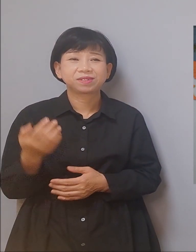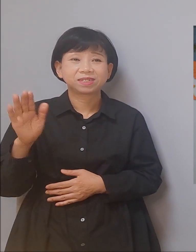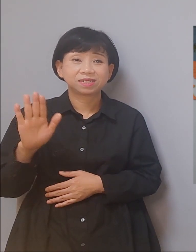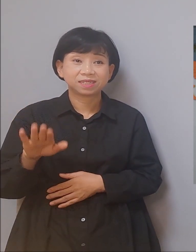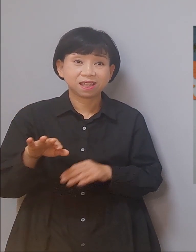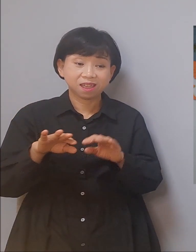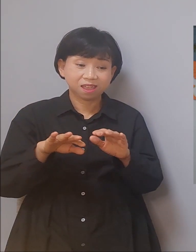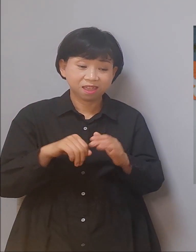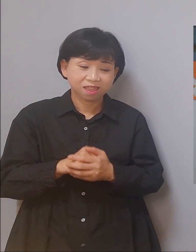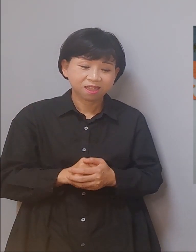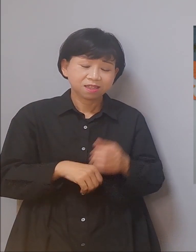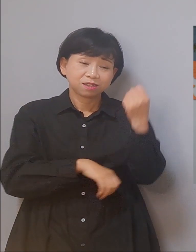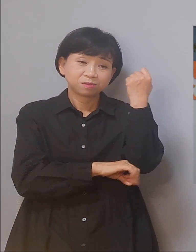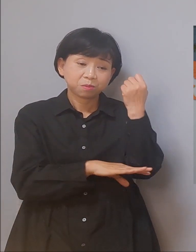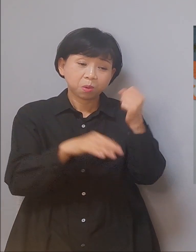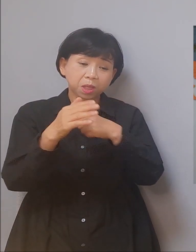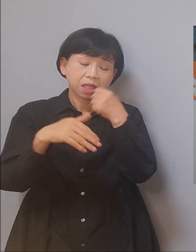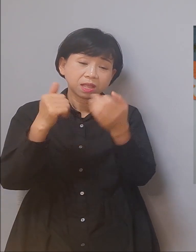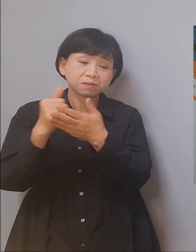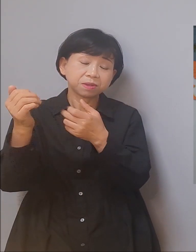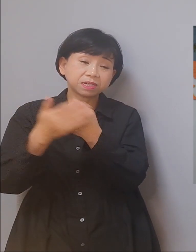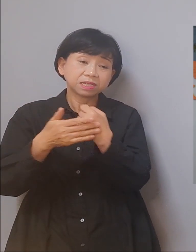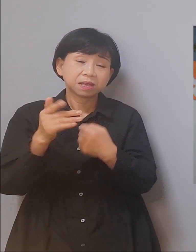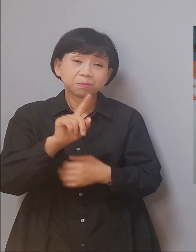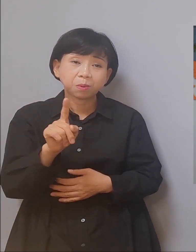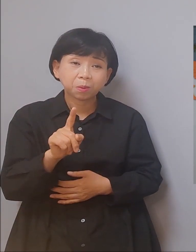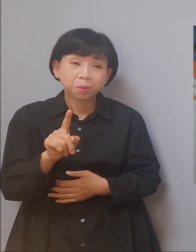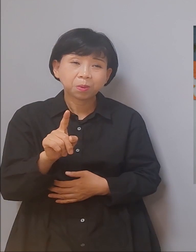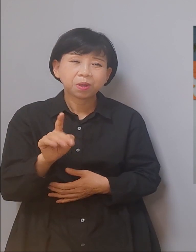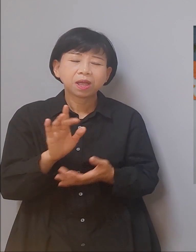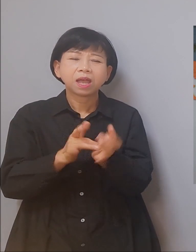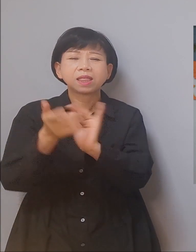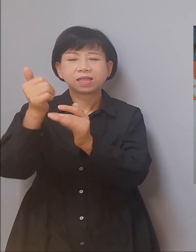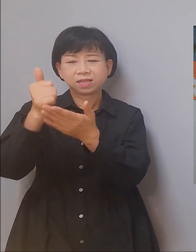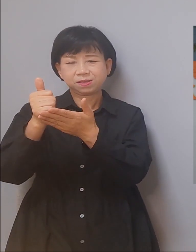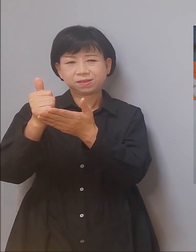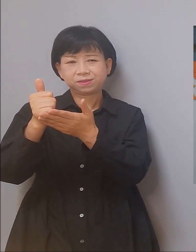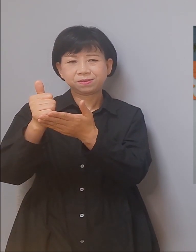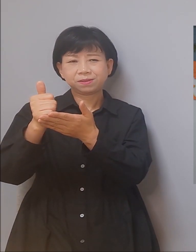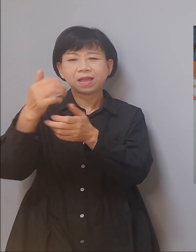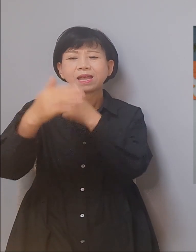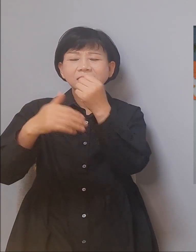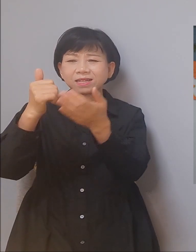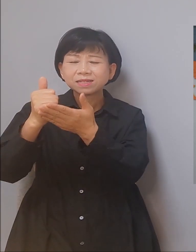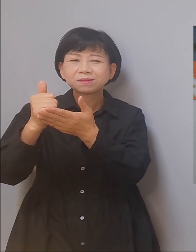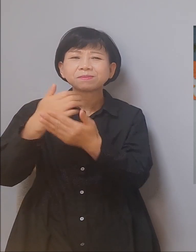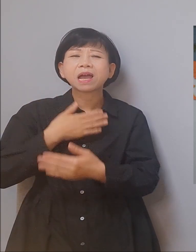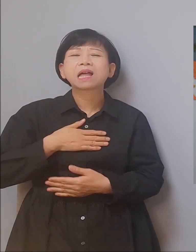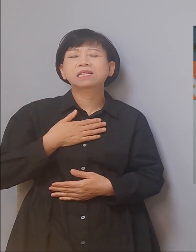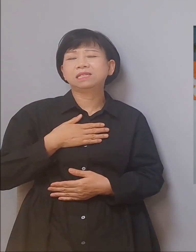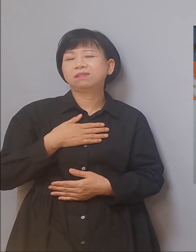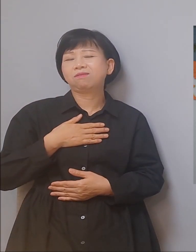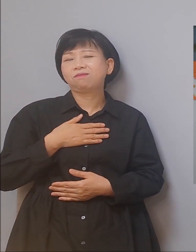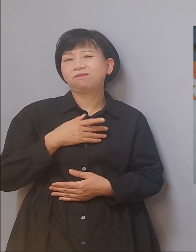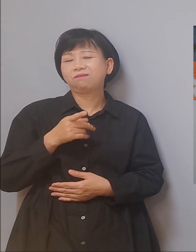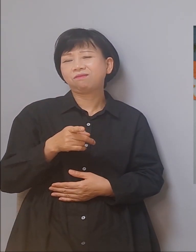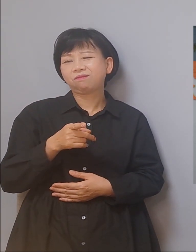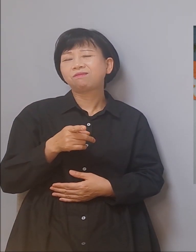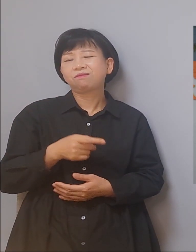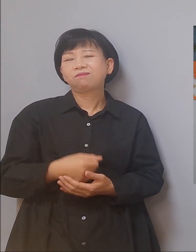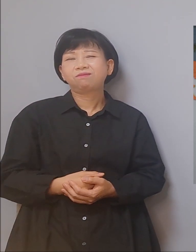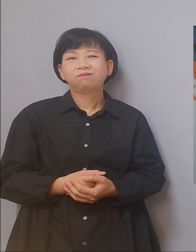그런데요, 그보다 근본적인 하나님의 은혜는 하나님과 예수 그리스도를 더욱 알아감으로써 받는